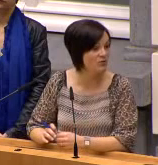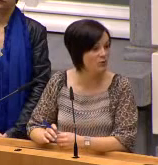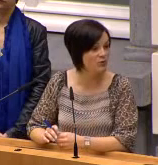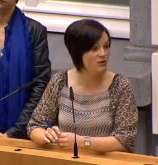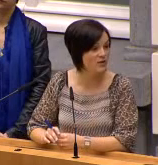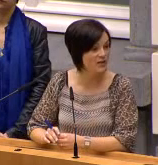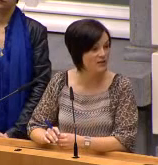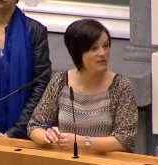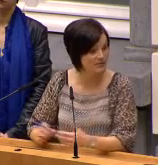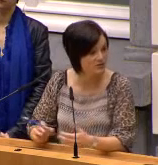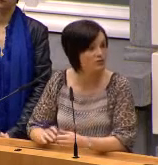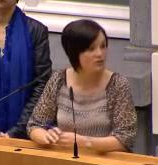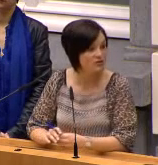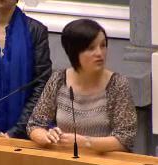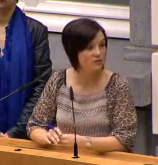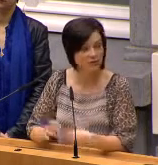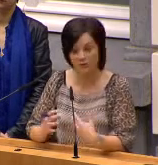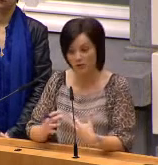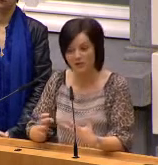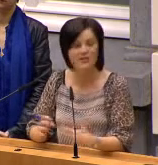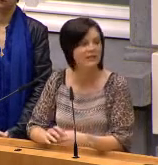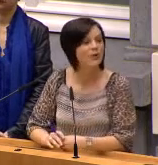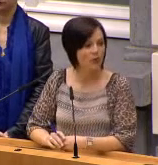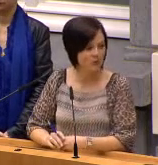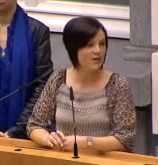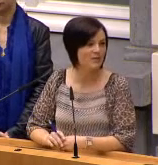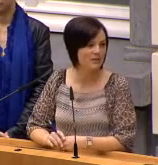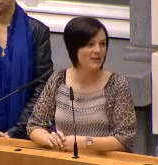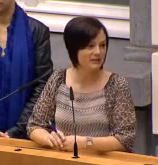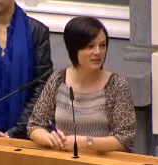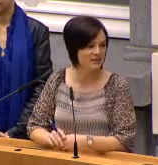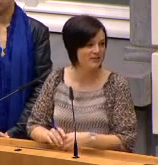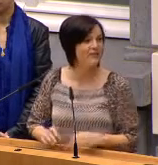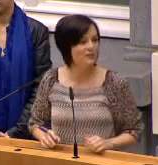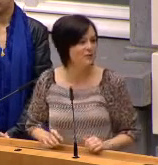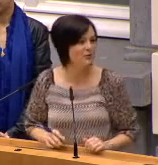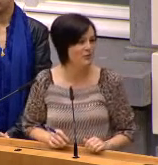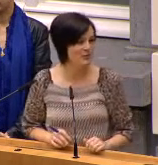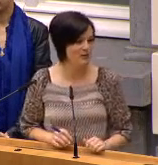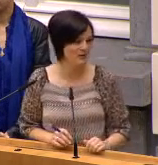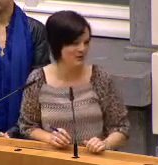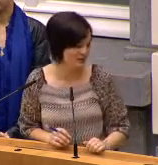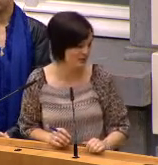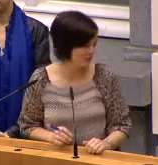ook zullen zijn in dit dossier, zodat ook iedereen op zijn manier kan genieten van de zomerperiode. Dank u.